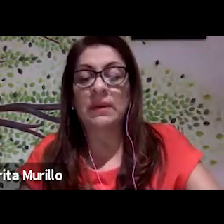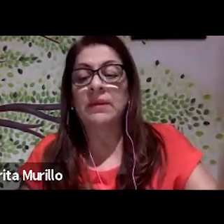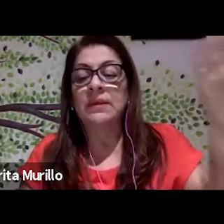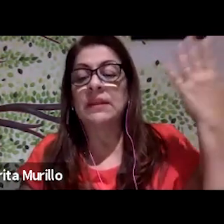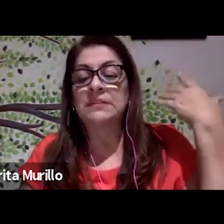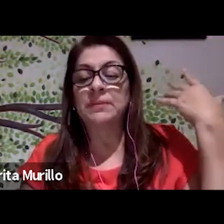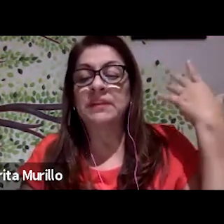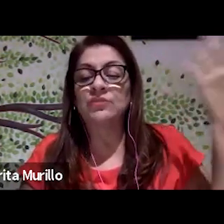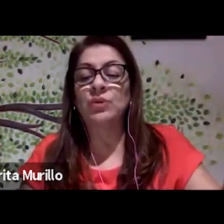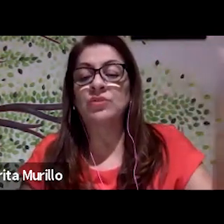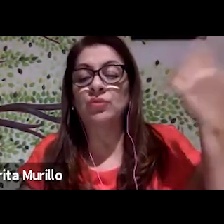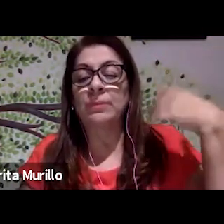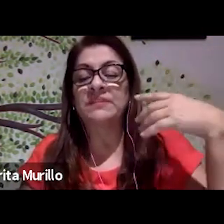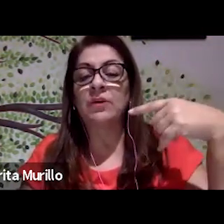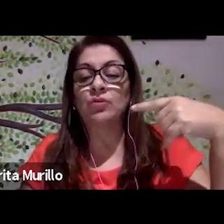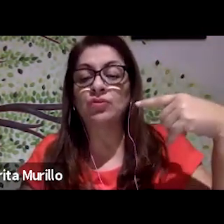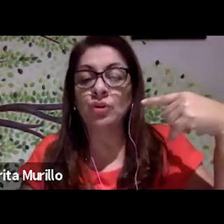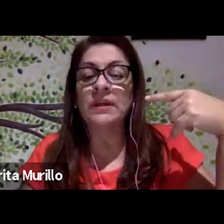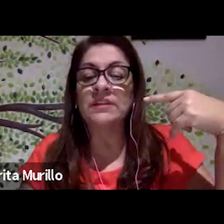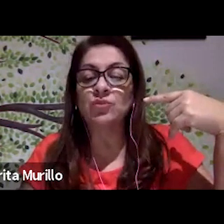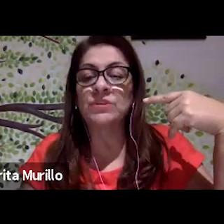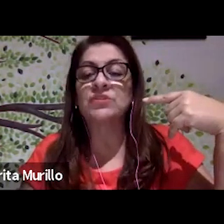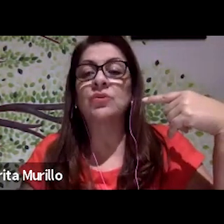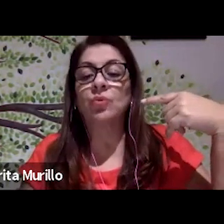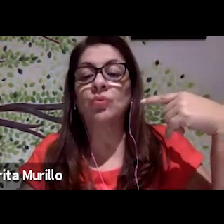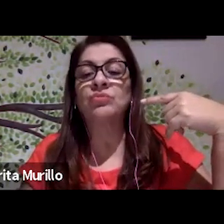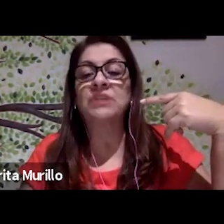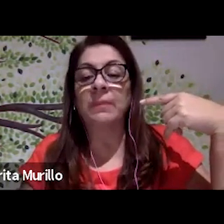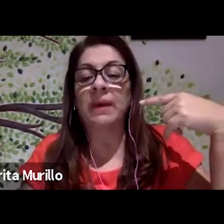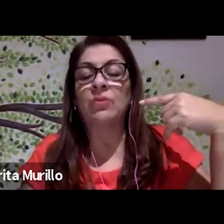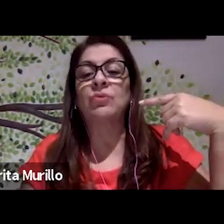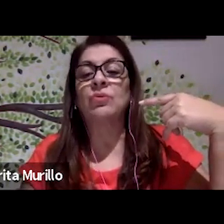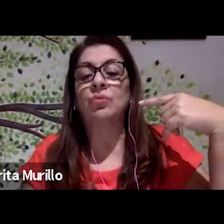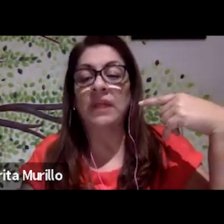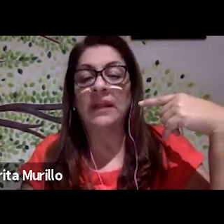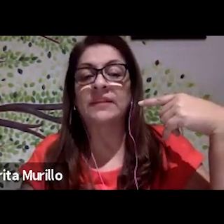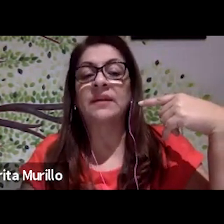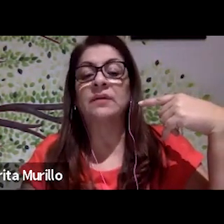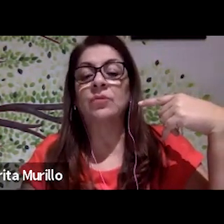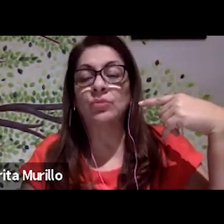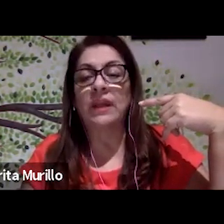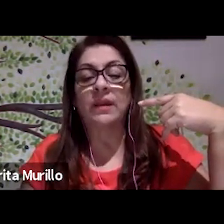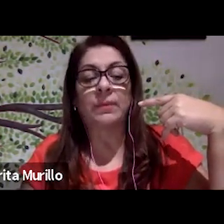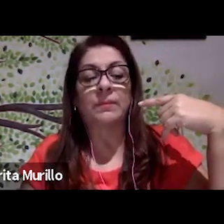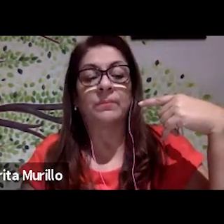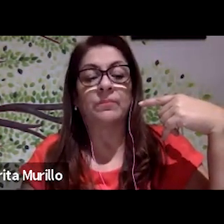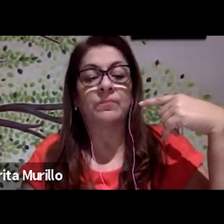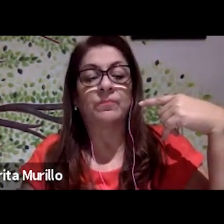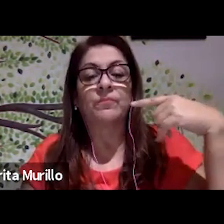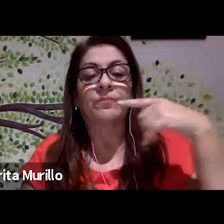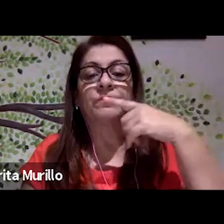la autoestima y le hace perder al sujeto su capacidad de control esto es un llamado una alerta una